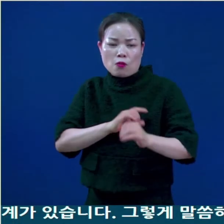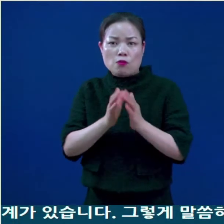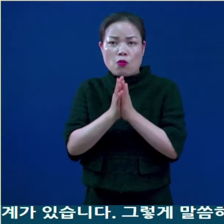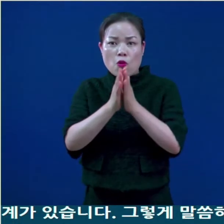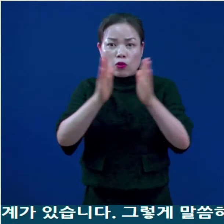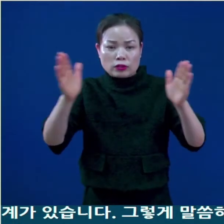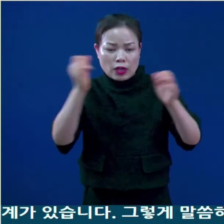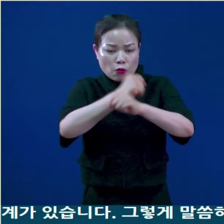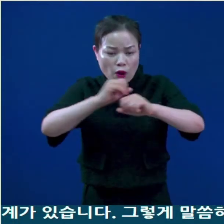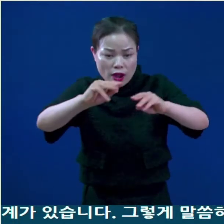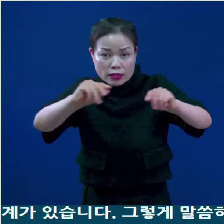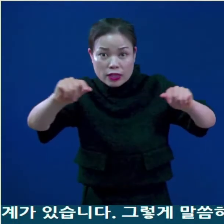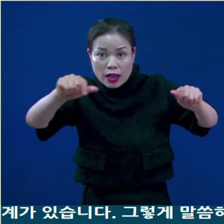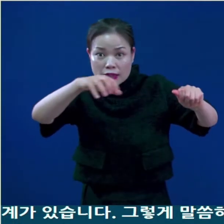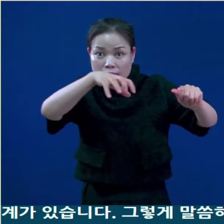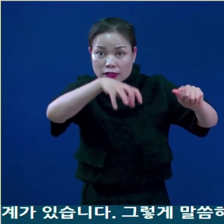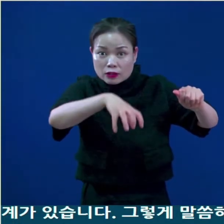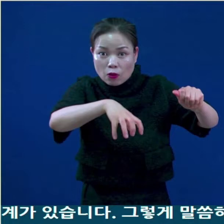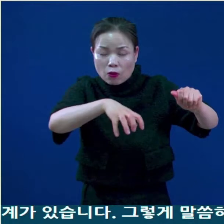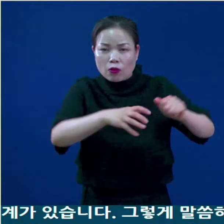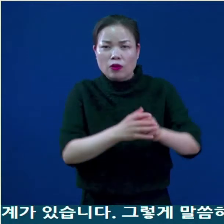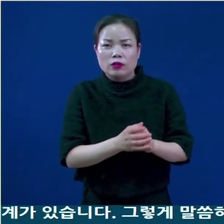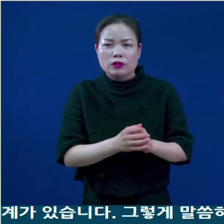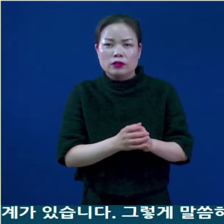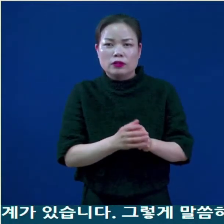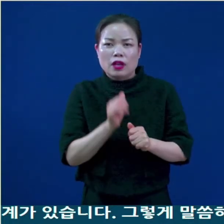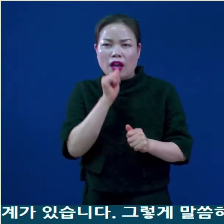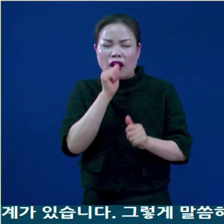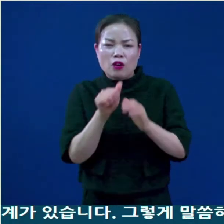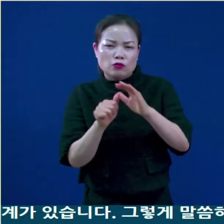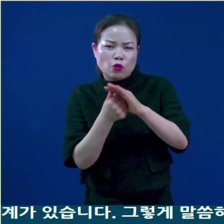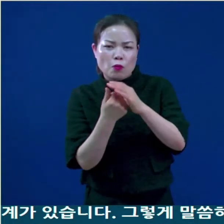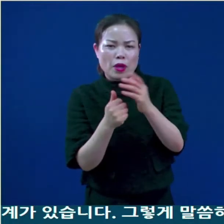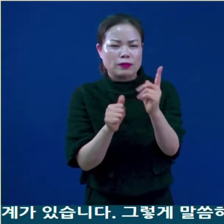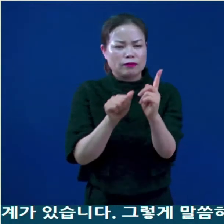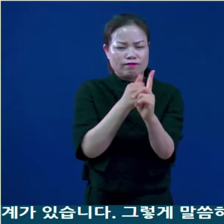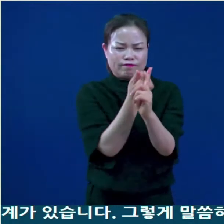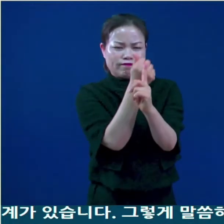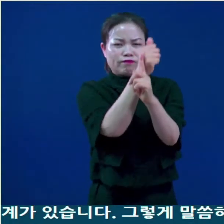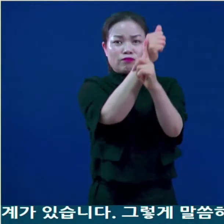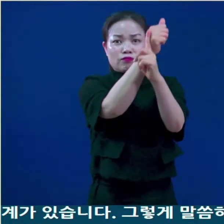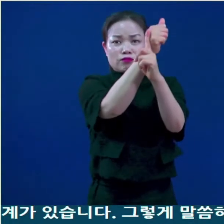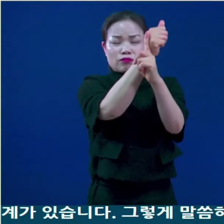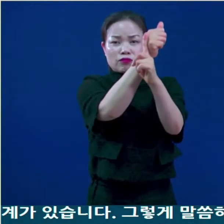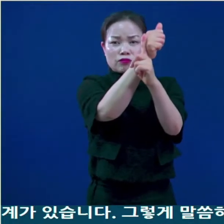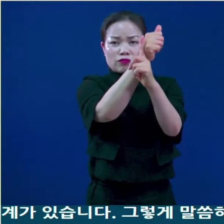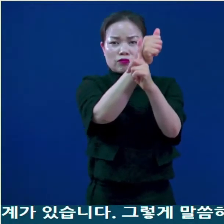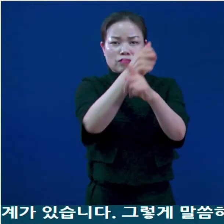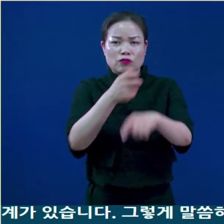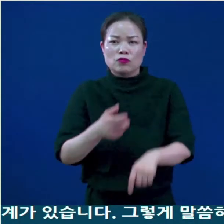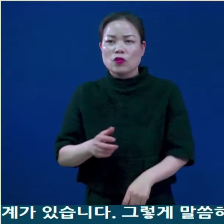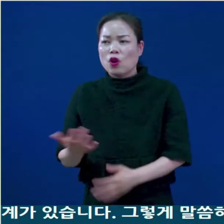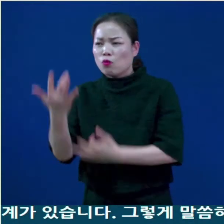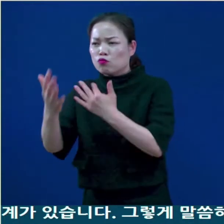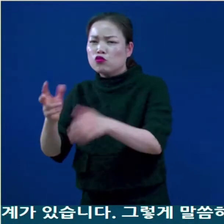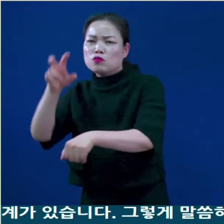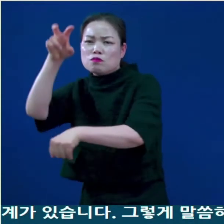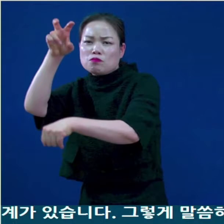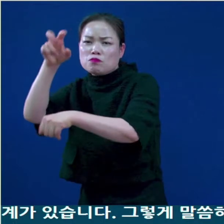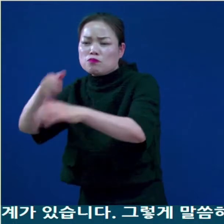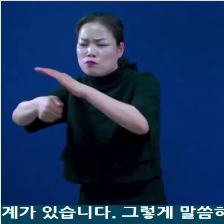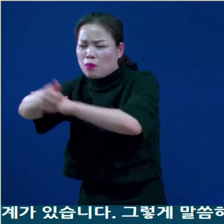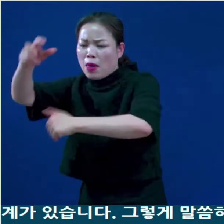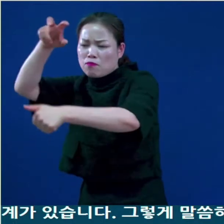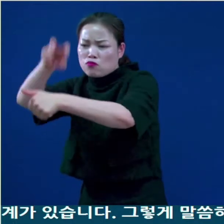모세가 광야에서 놋뱀을 들어 올려서 불뱀 물린 자가